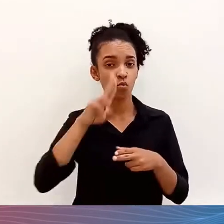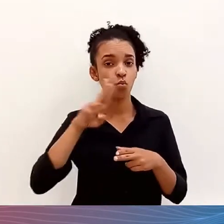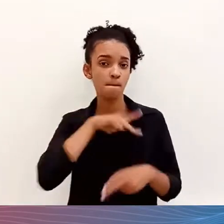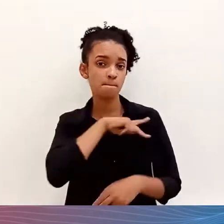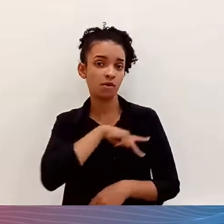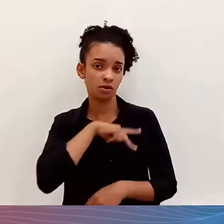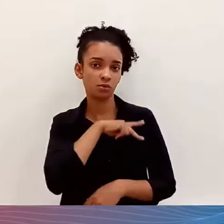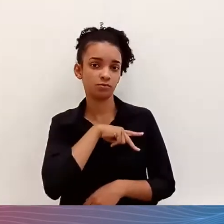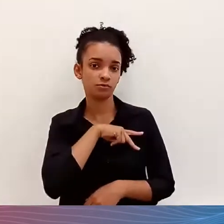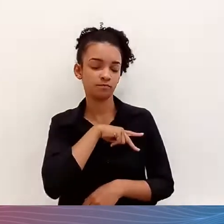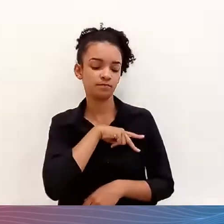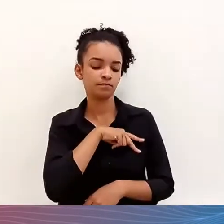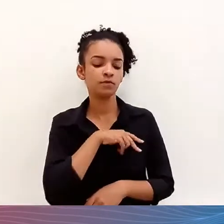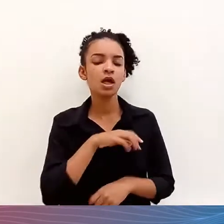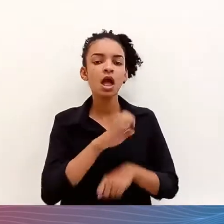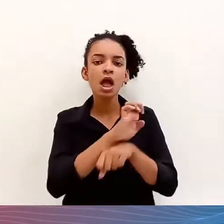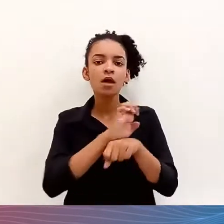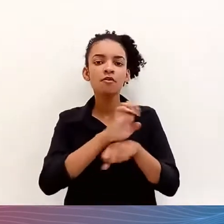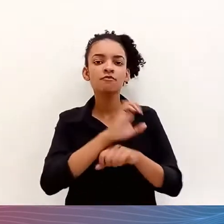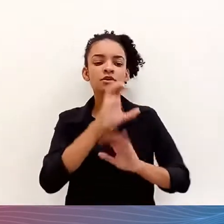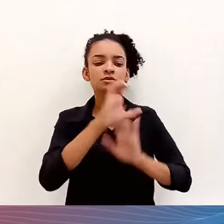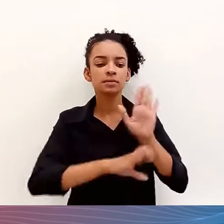Efésios 3? Ele fala assim,